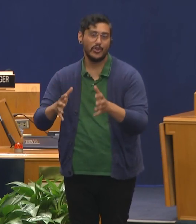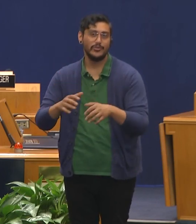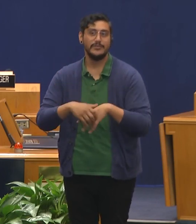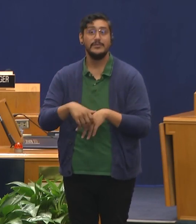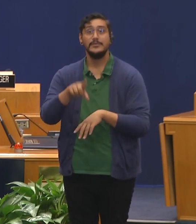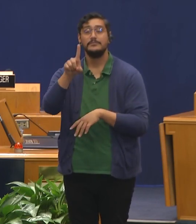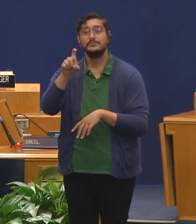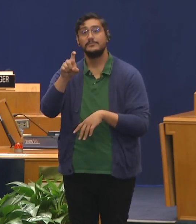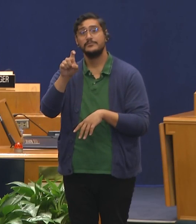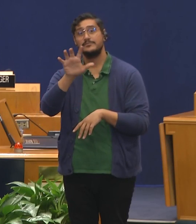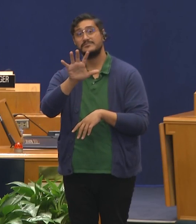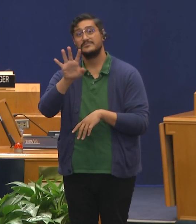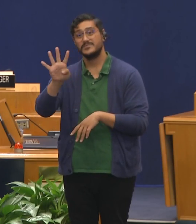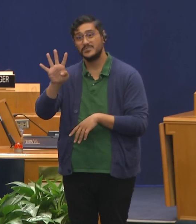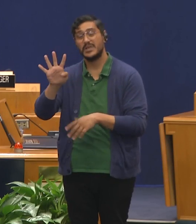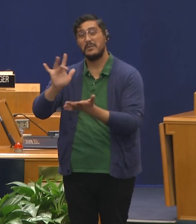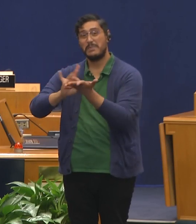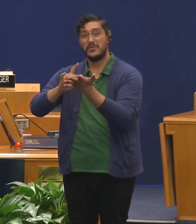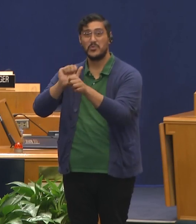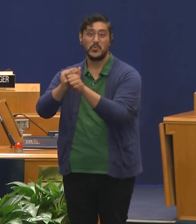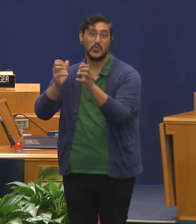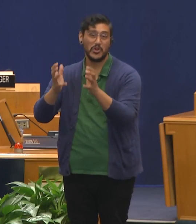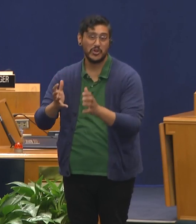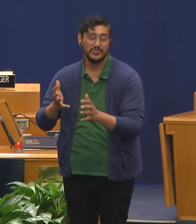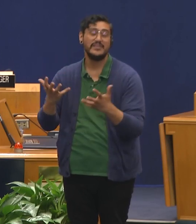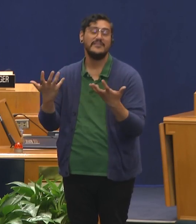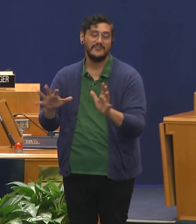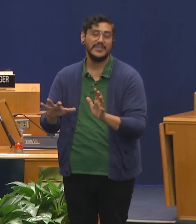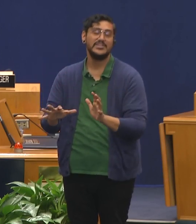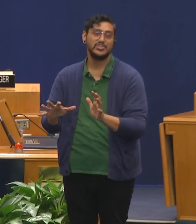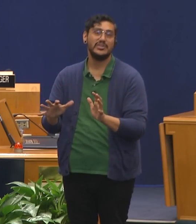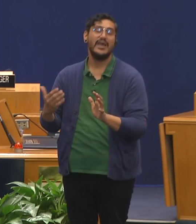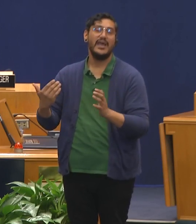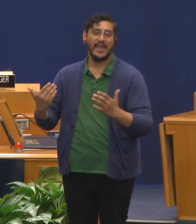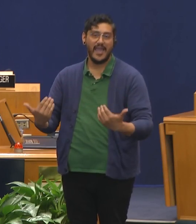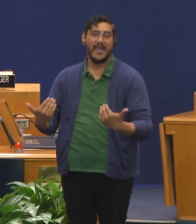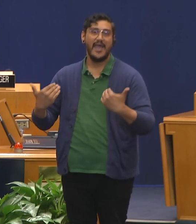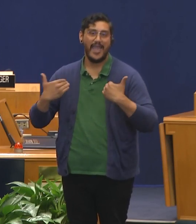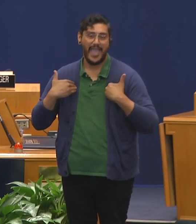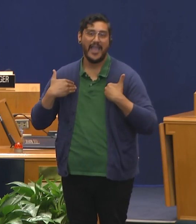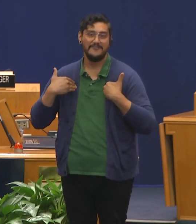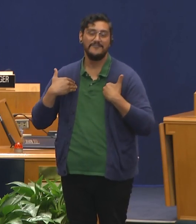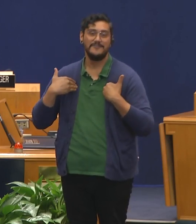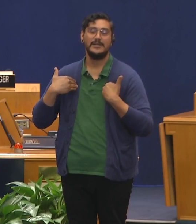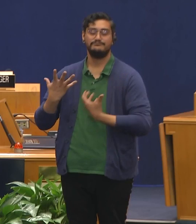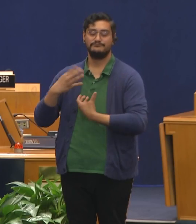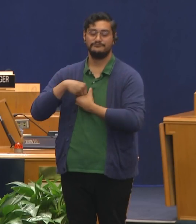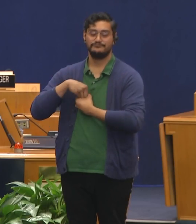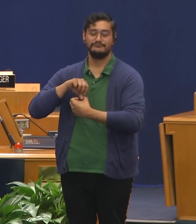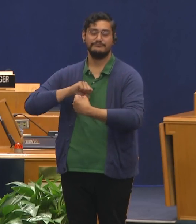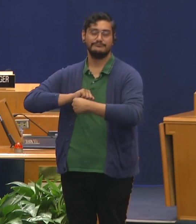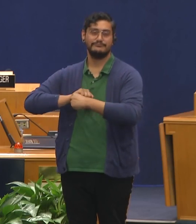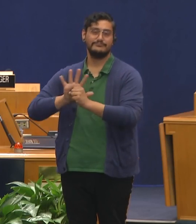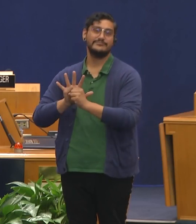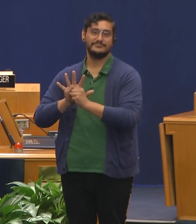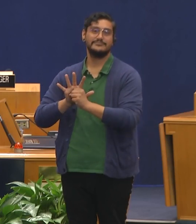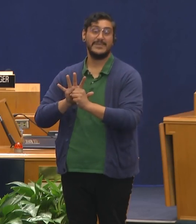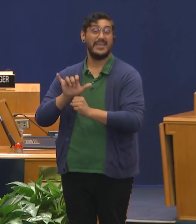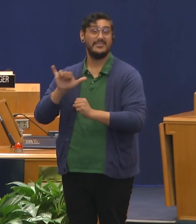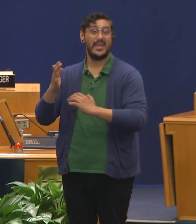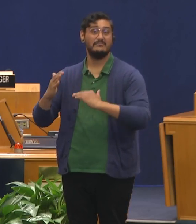654 trabajadores de atención médica confirmados adicionales han dado positivo por COVID-19, lo que eleva